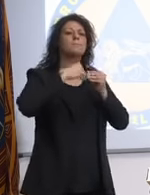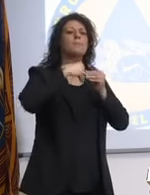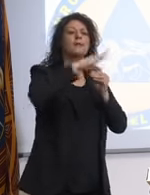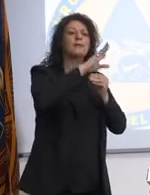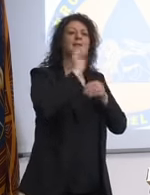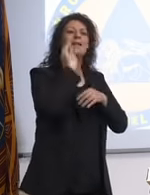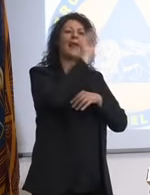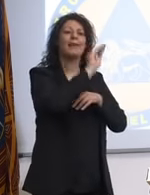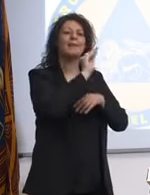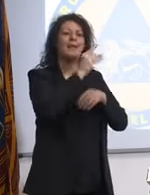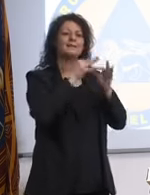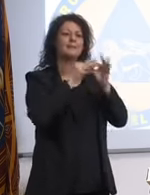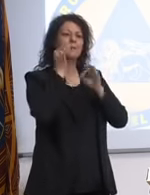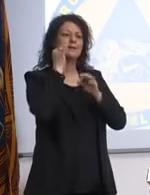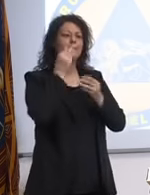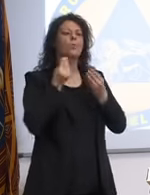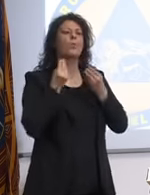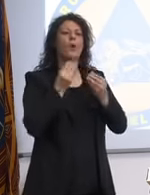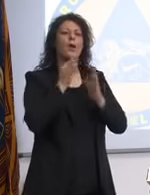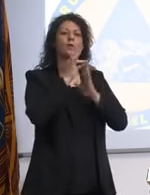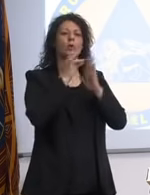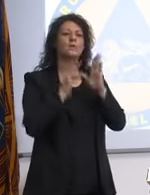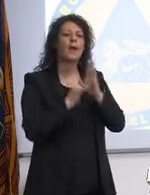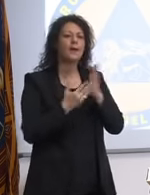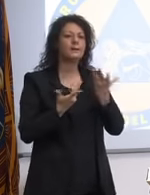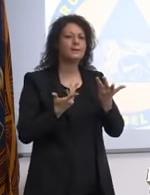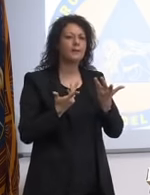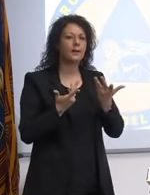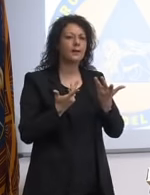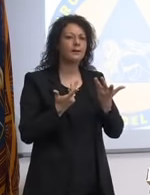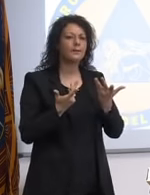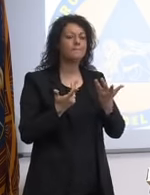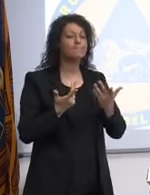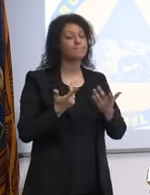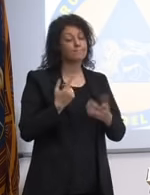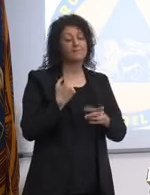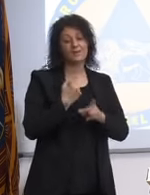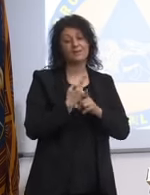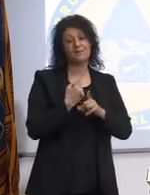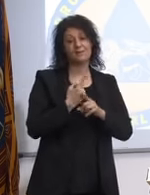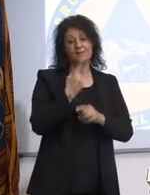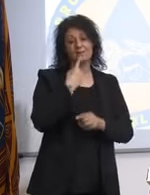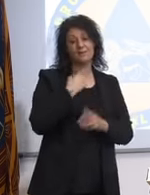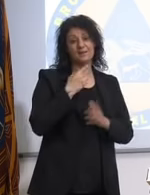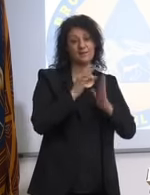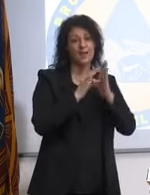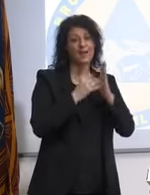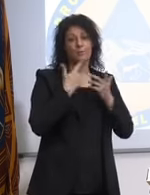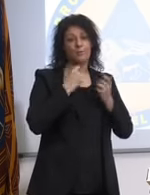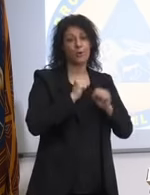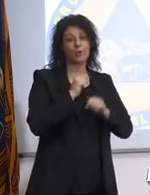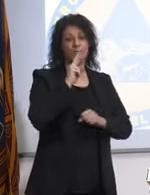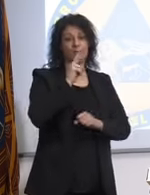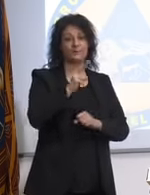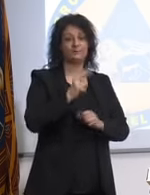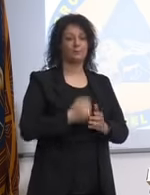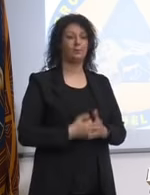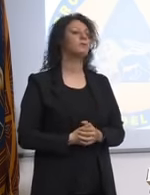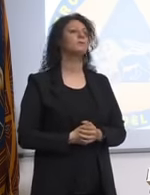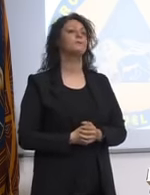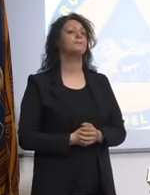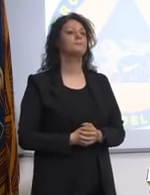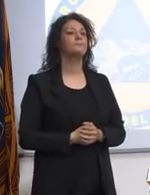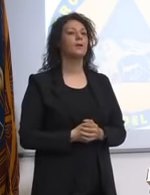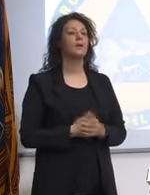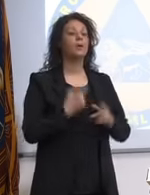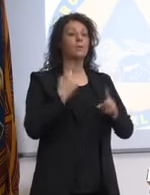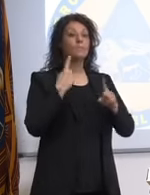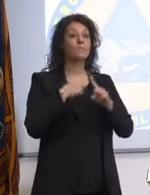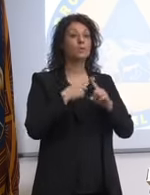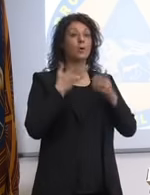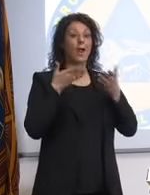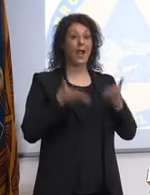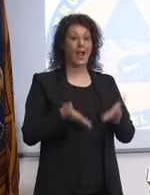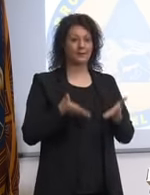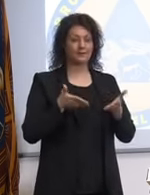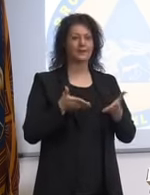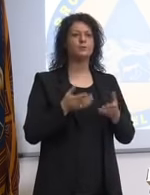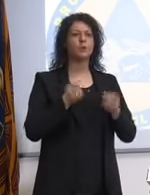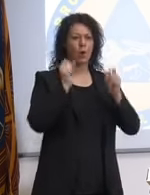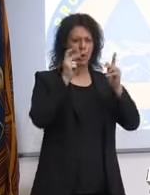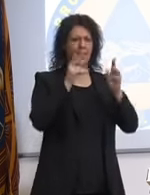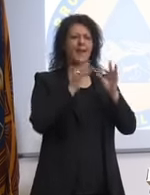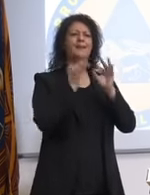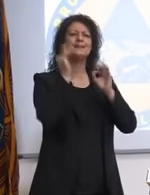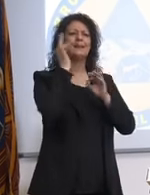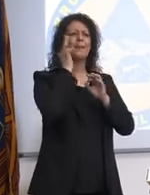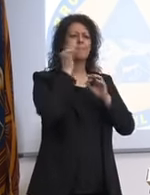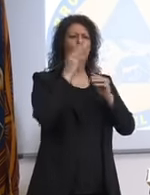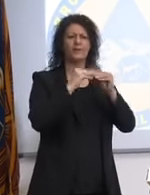precisamente. Bisogna averle. Ok, grazie. Se no è difficile rispondere. Va bene. Considerate che adesso abbiamo il problema che i tamponi li facciamo in tempo reale, ma poi